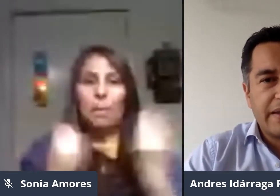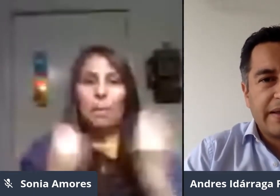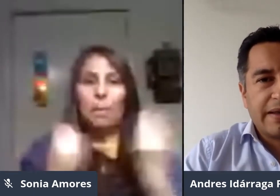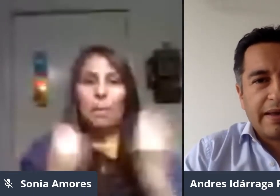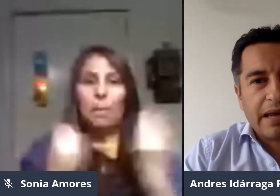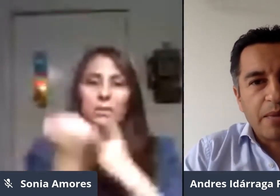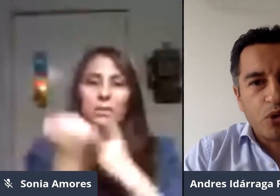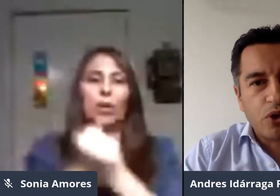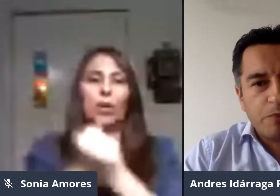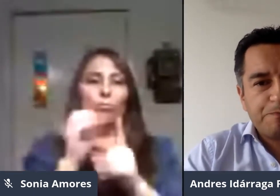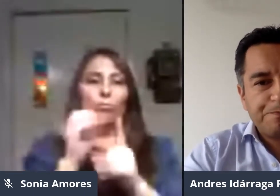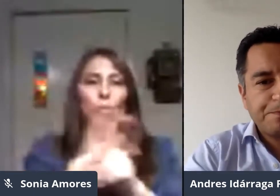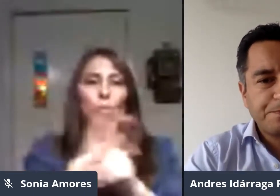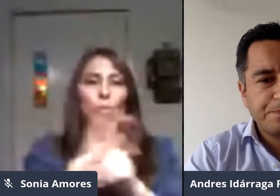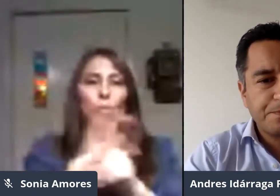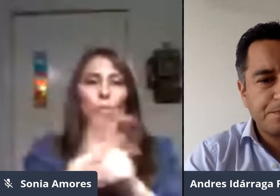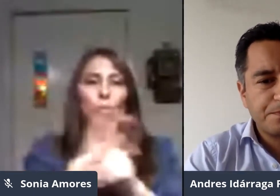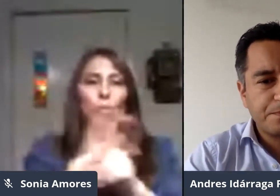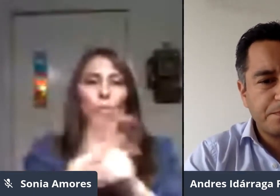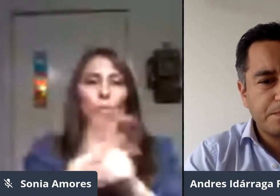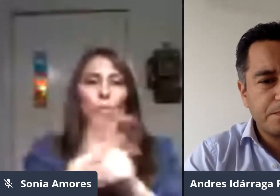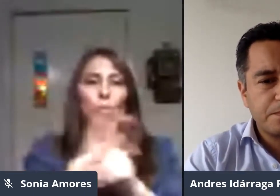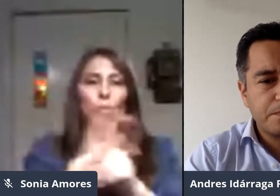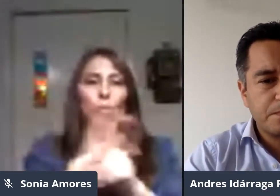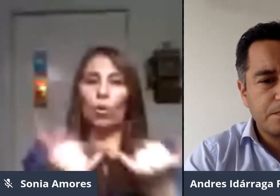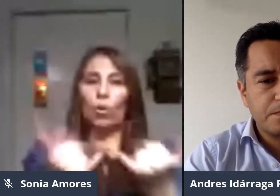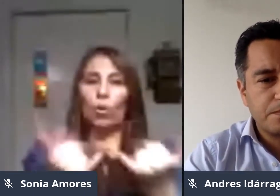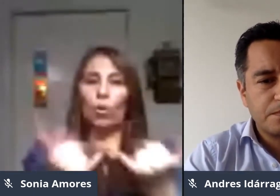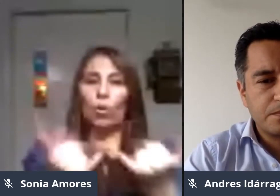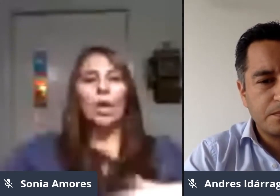cultural hegemónico.